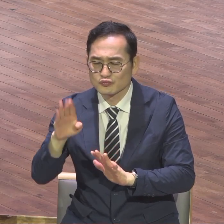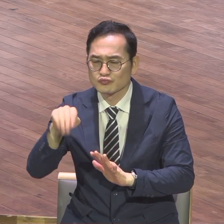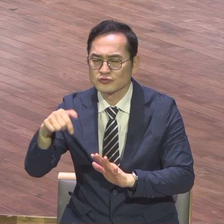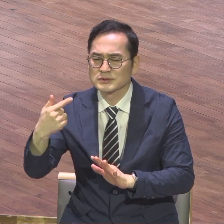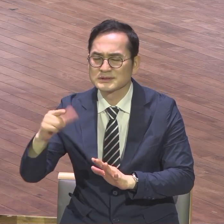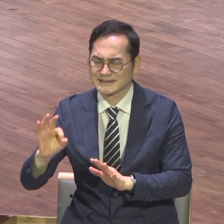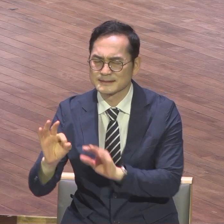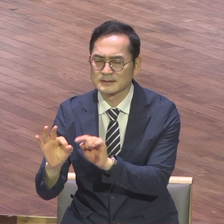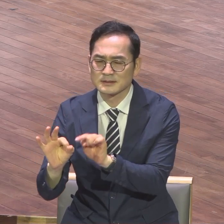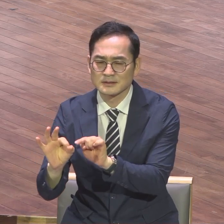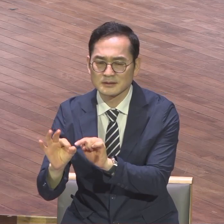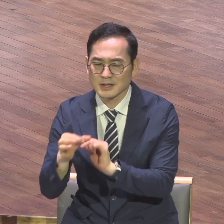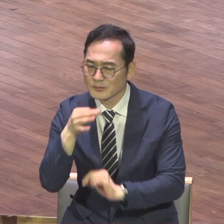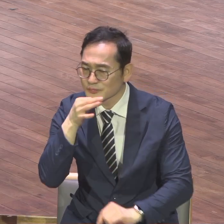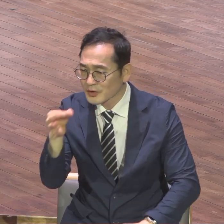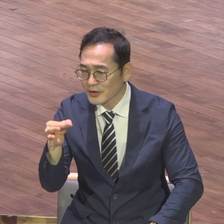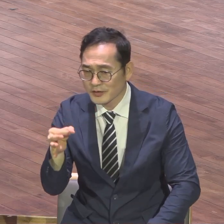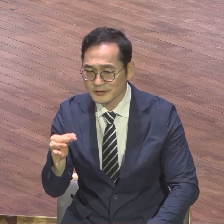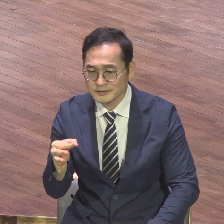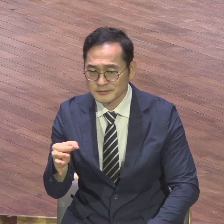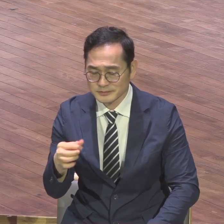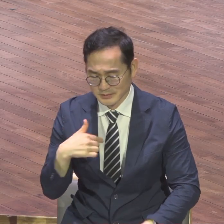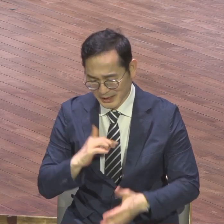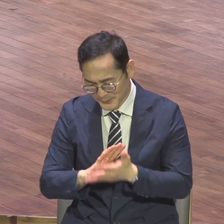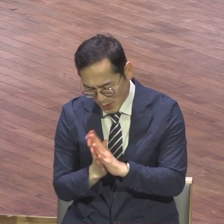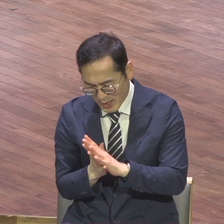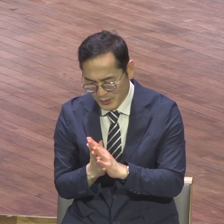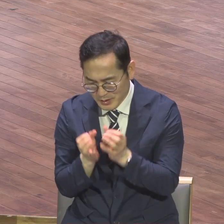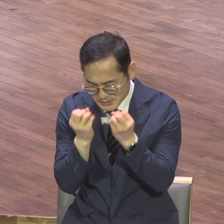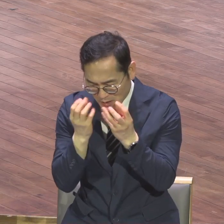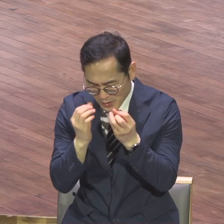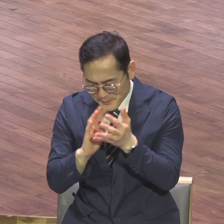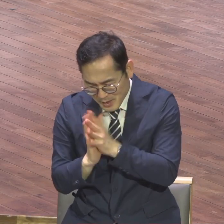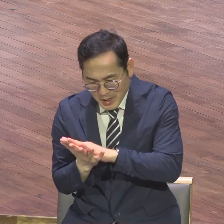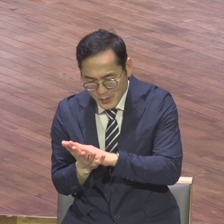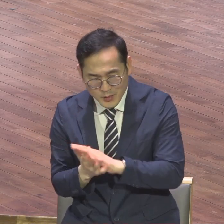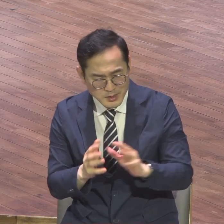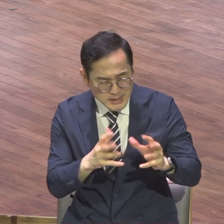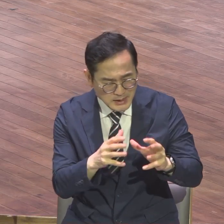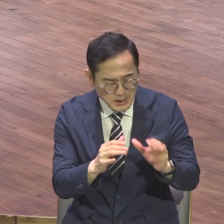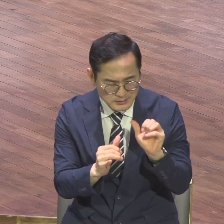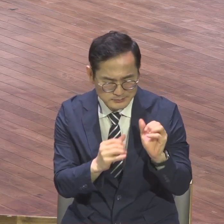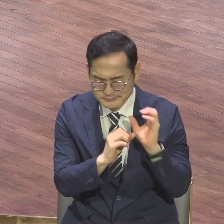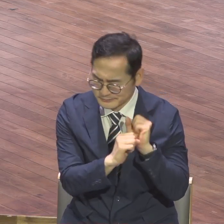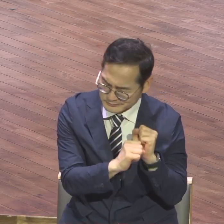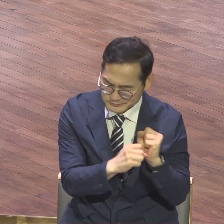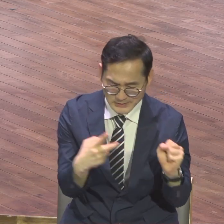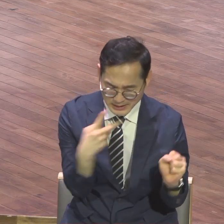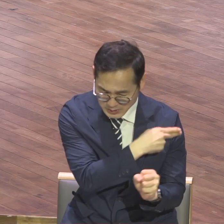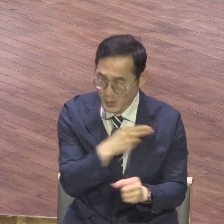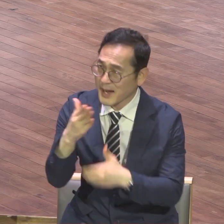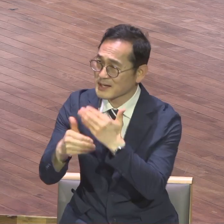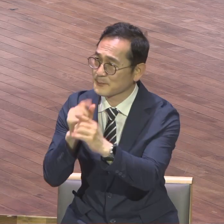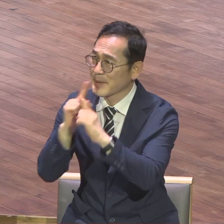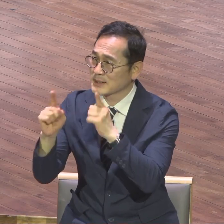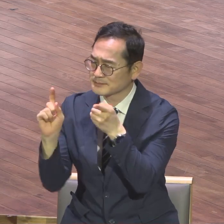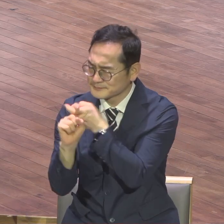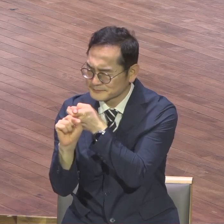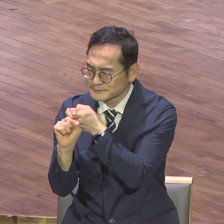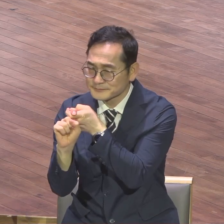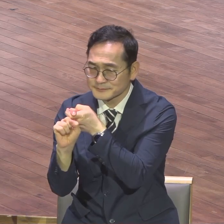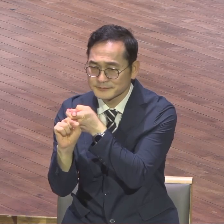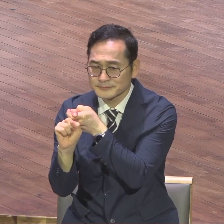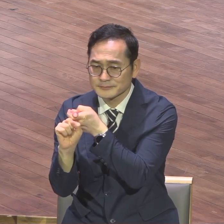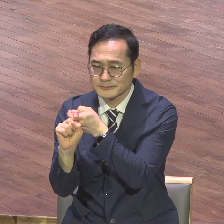통해서 예배를 통하여 치유되면서 모든 세상적인 것이 다 내려놓고 하나님 말씀으로 가득 채우는 내